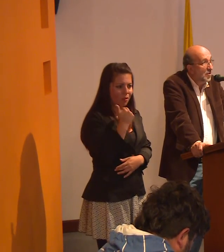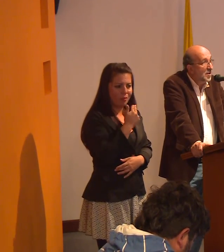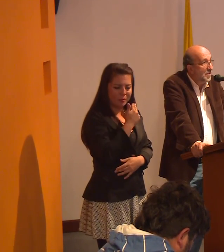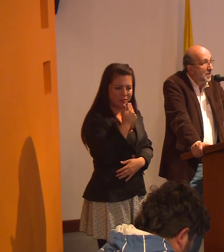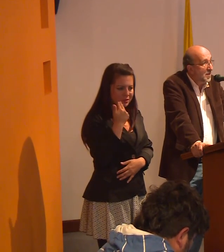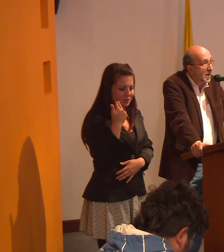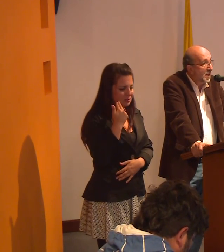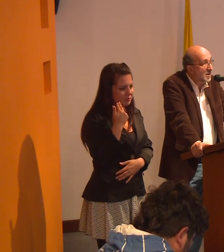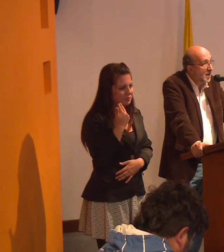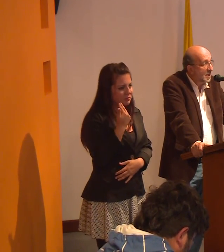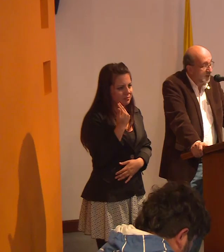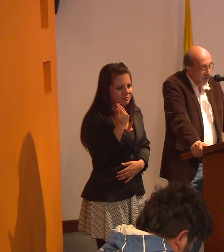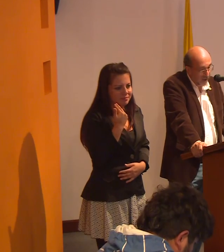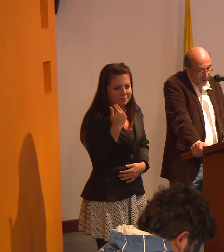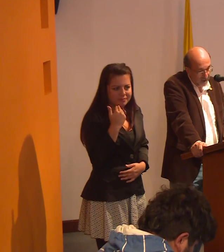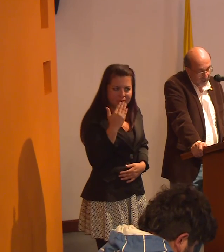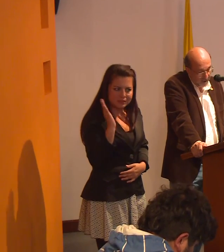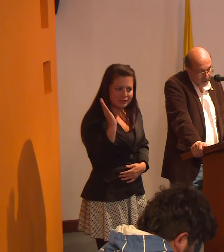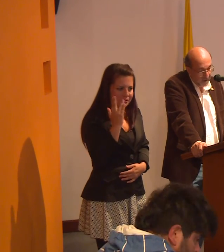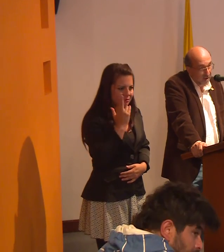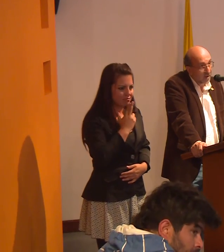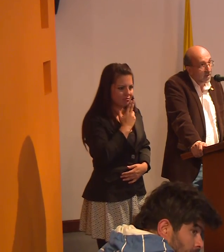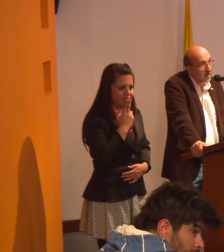ante todo y en primera instancia,